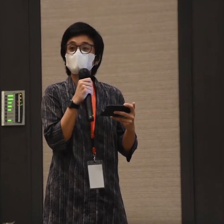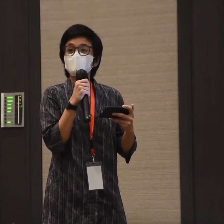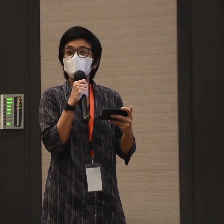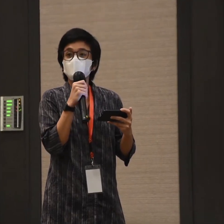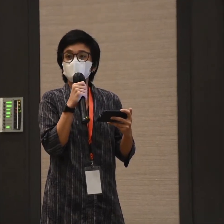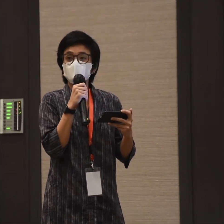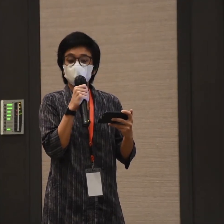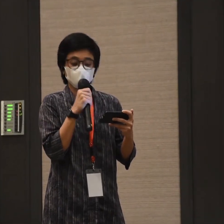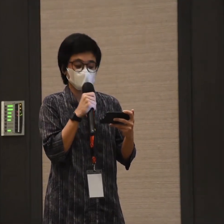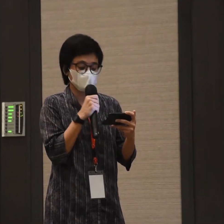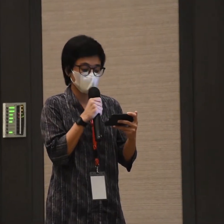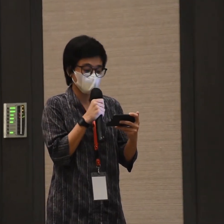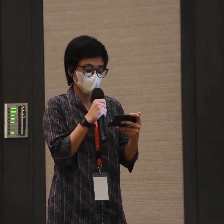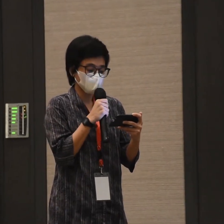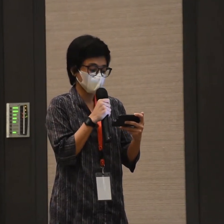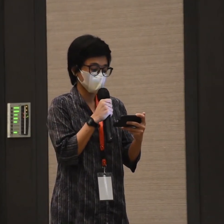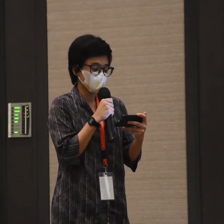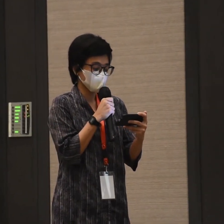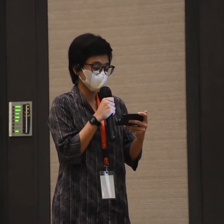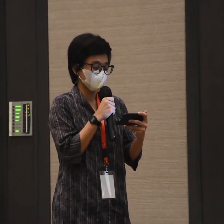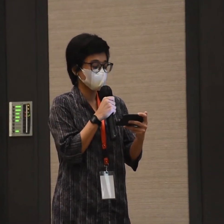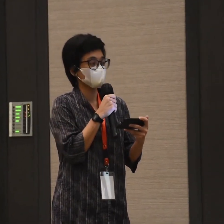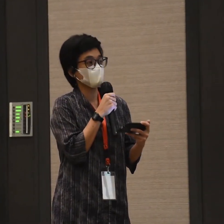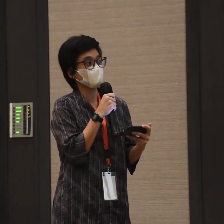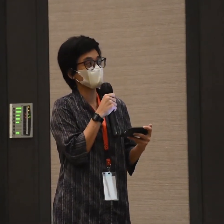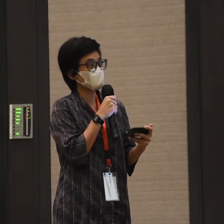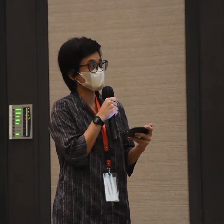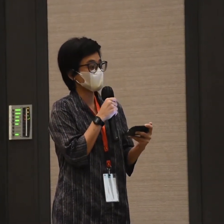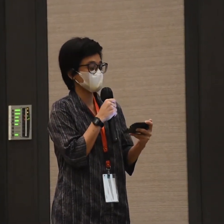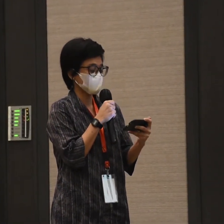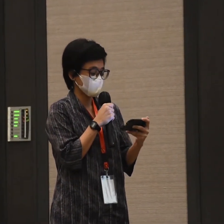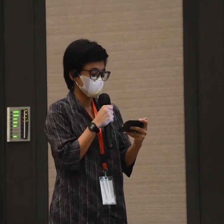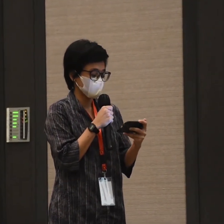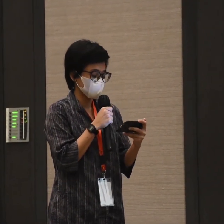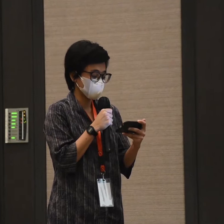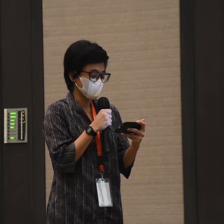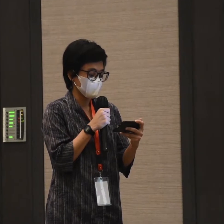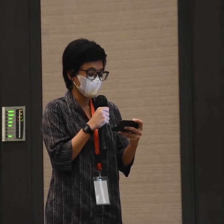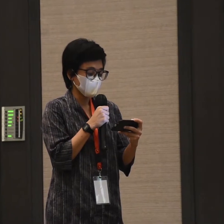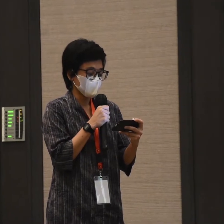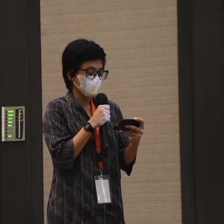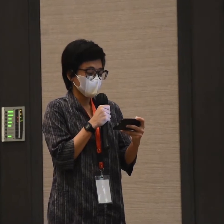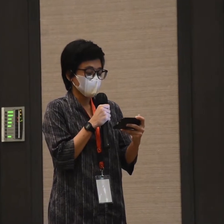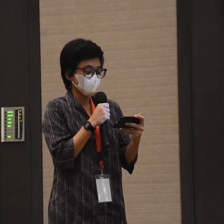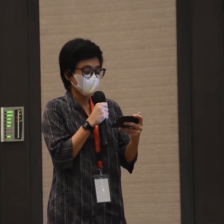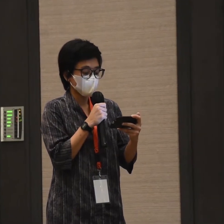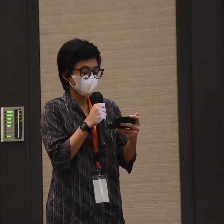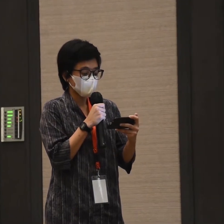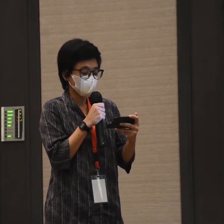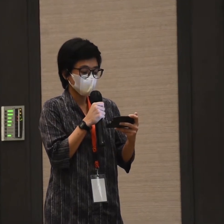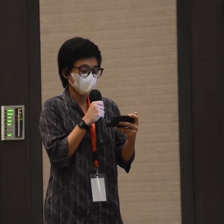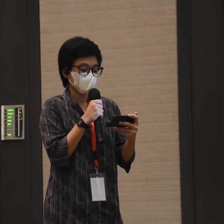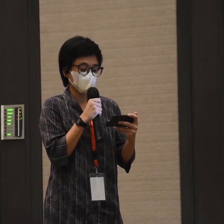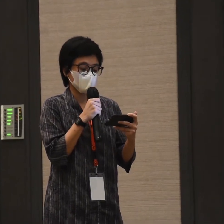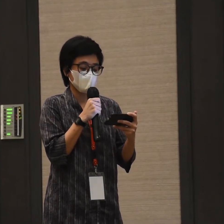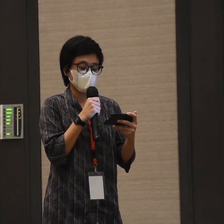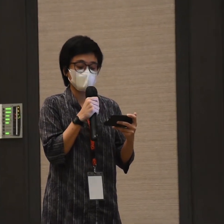sebaliknya. Oleh karena itu, dibutuhkan sekali semacam pelatihan atau workshop atau bengkel kerja